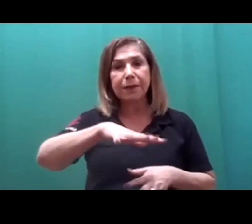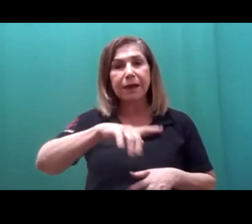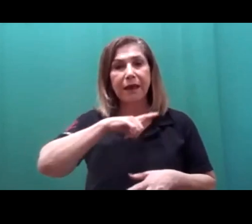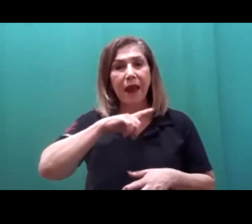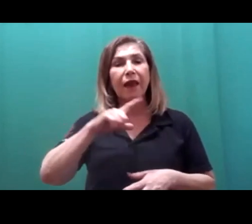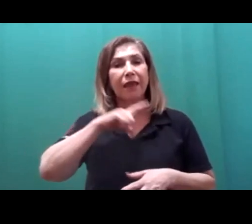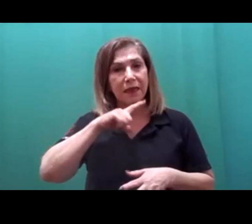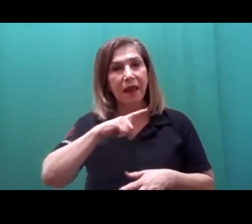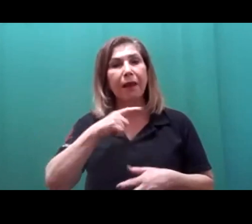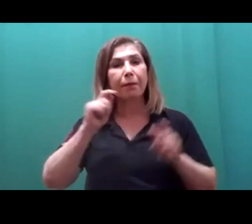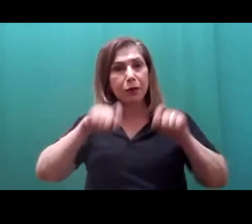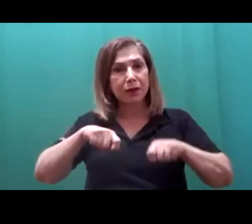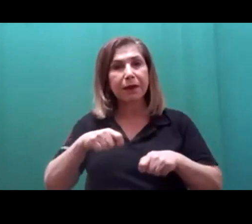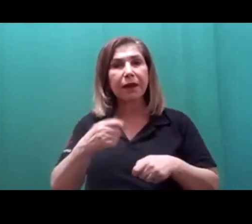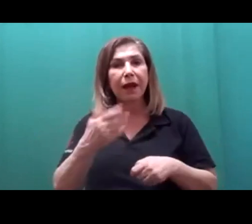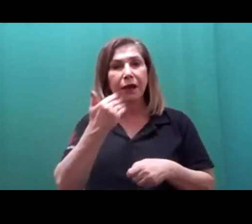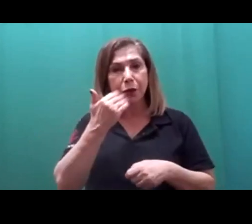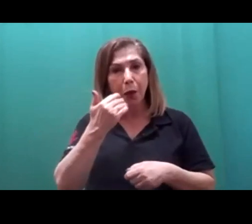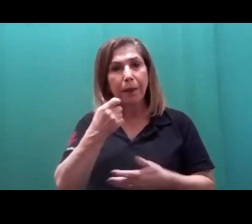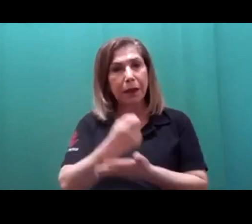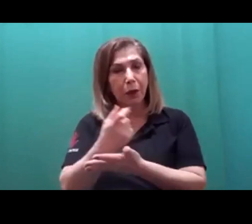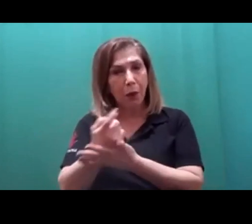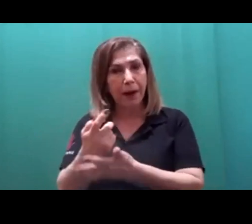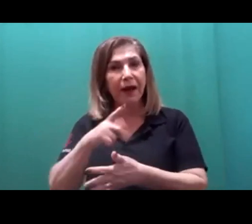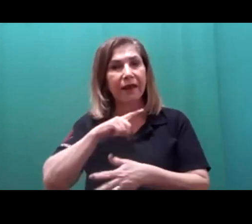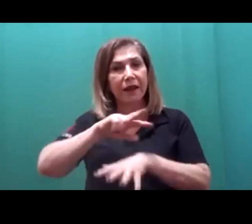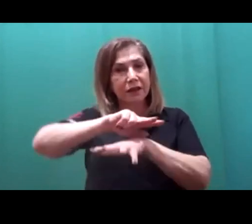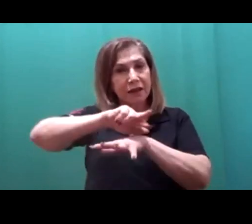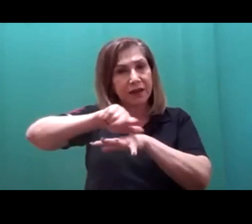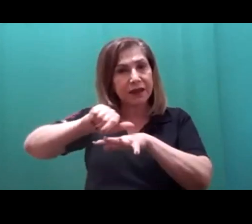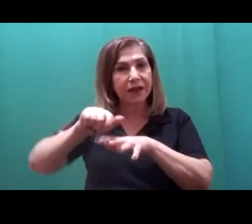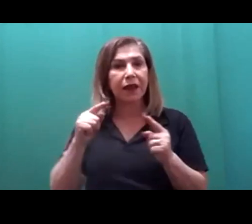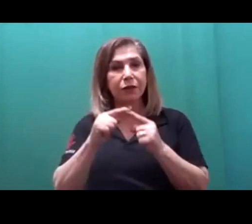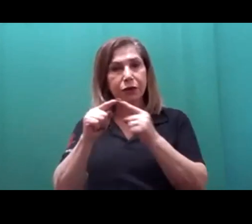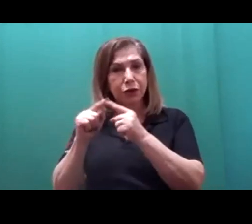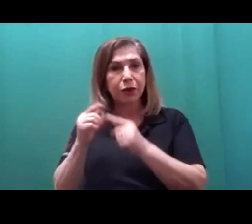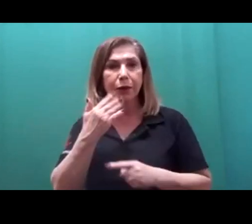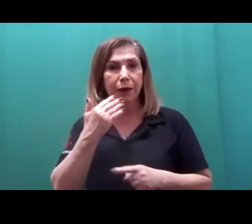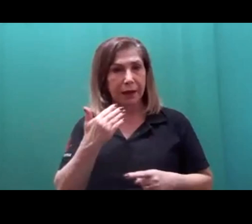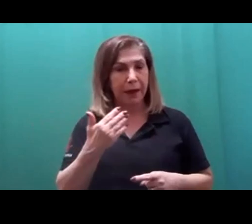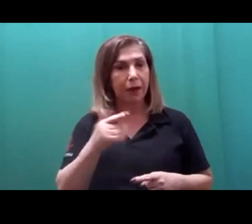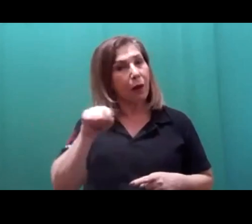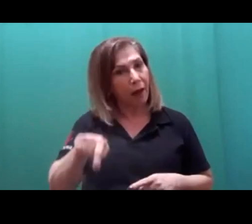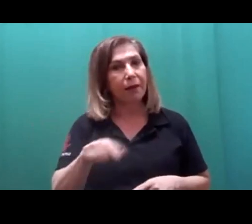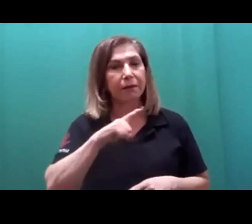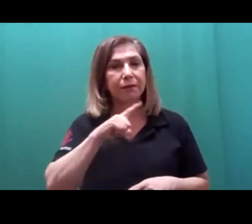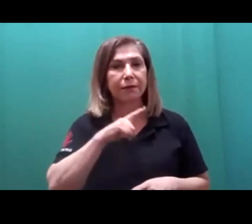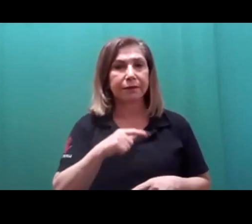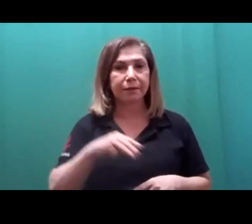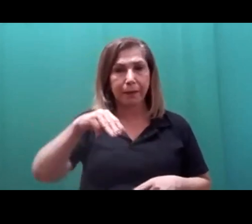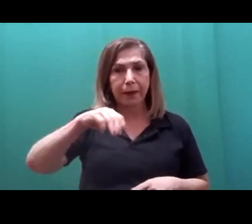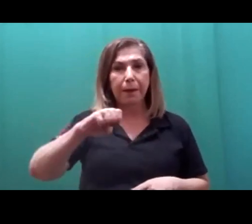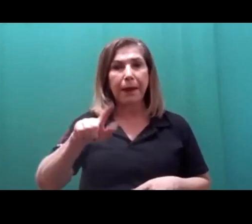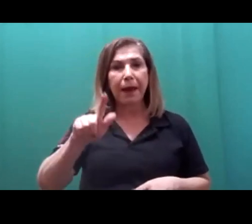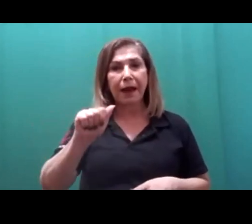o volume, a diversidade de alimentação chega, isso é um processo de necropolítica. Se você